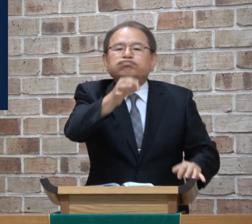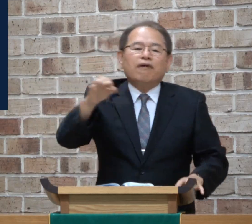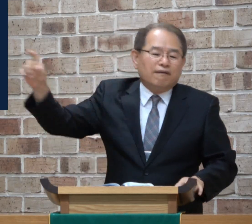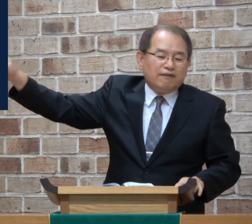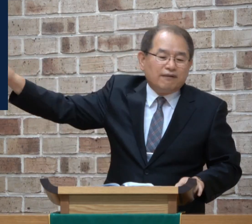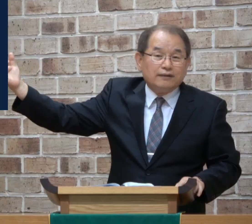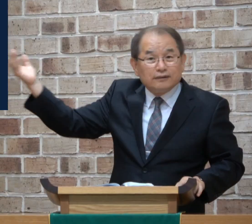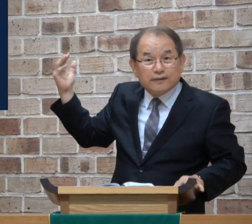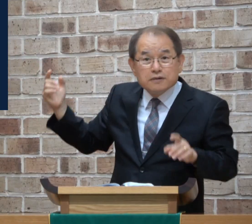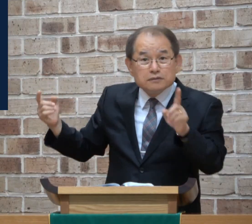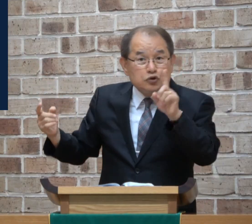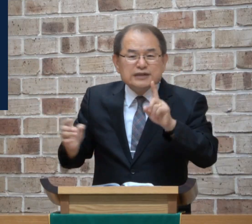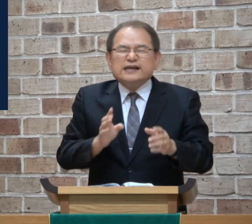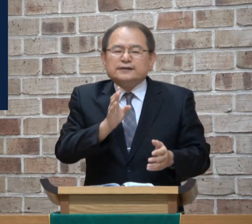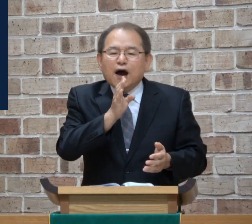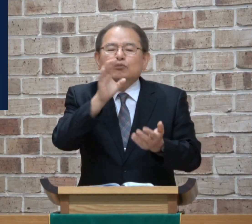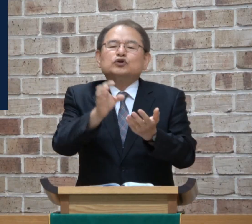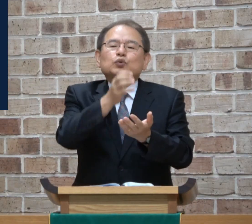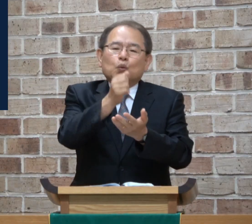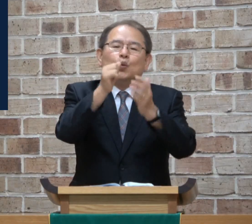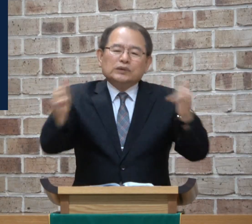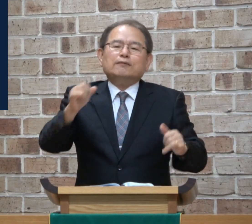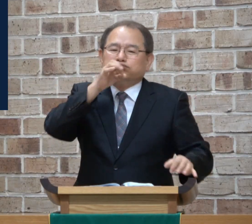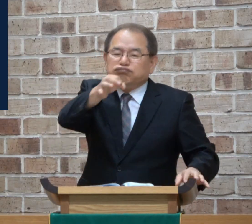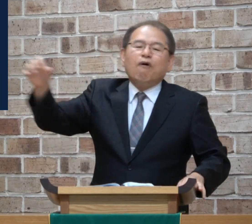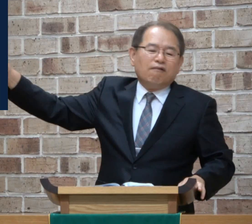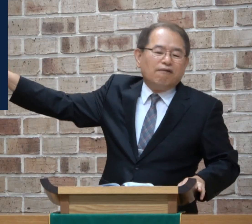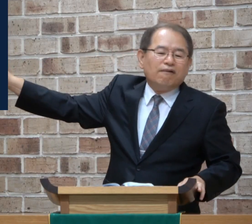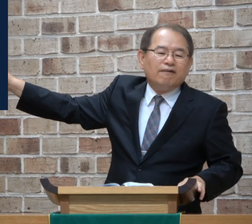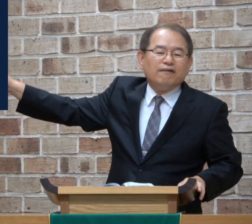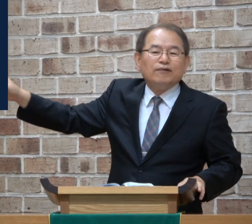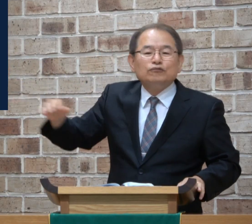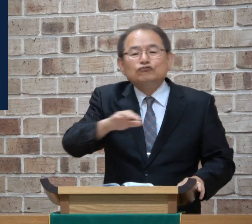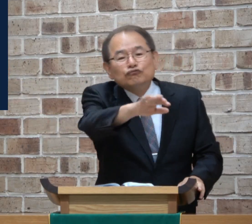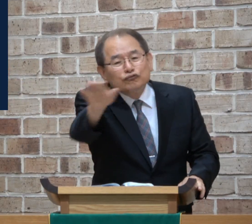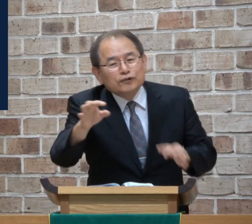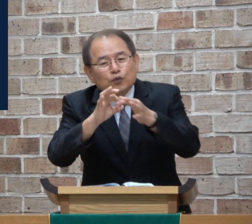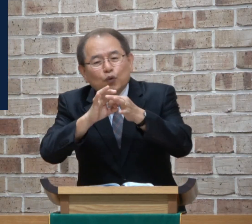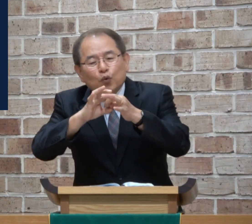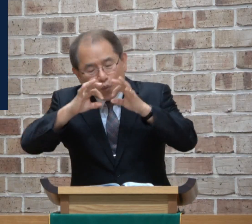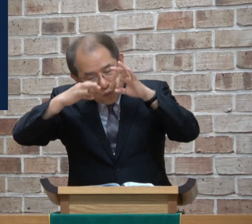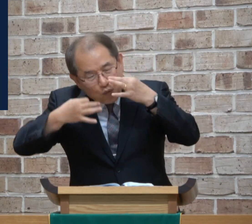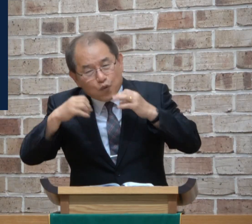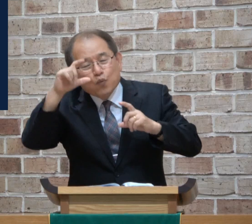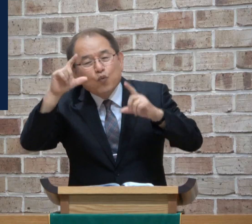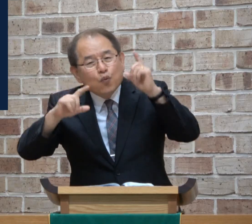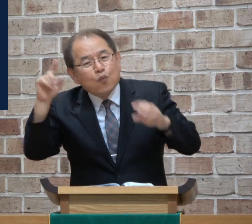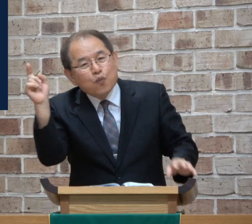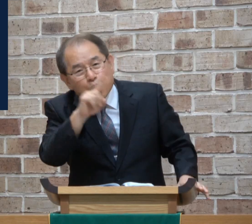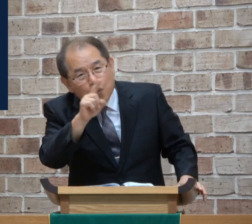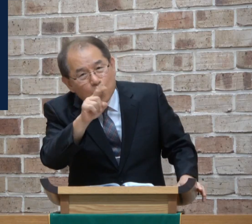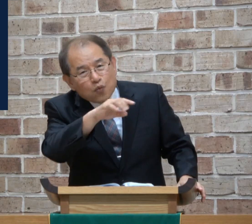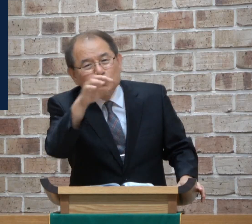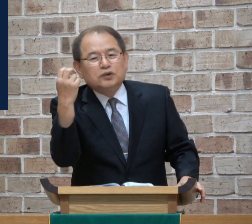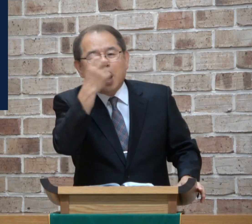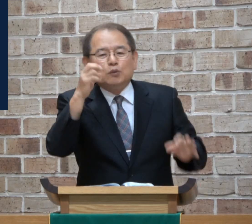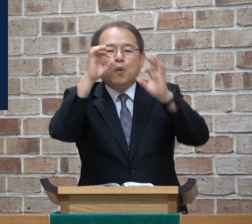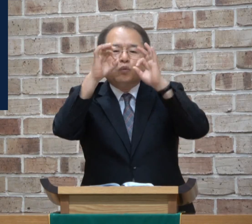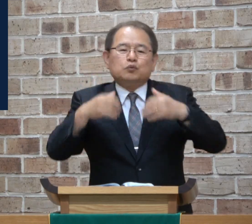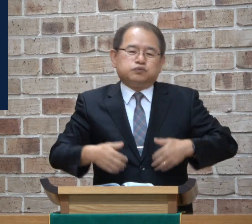짝퉁 교인, 참 그리스도인 이렇게 부르게 됩니다. 여러분 여러분 스스로 자신은 어디에 속해 있는지 한번